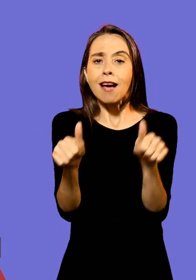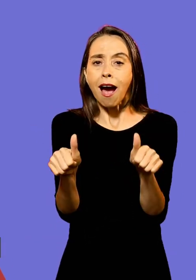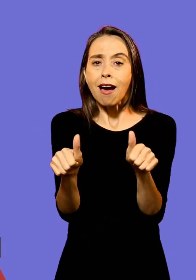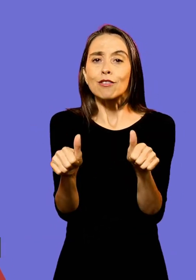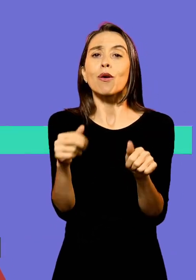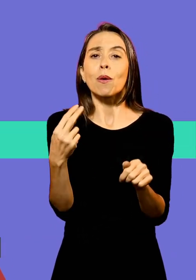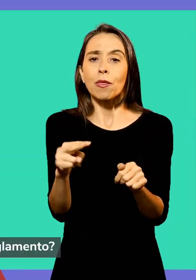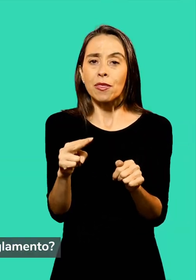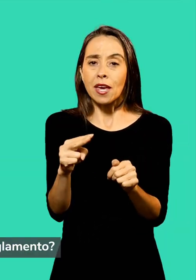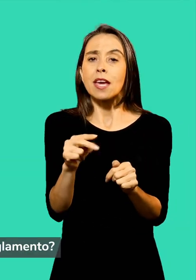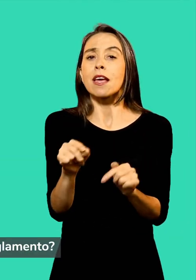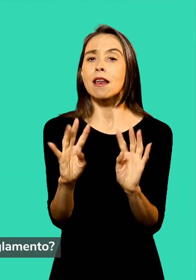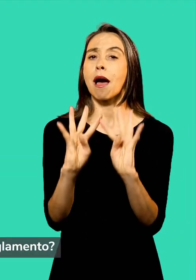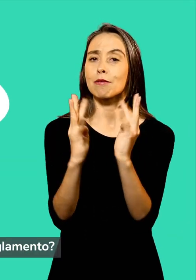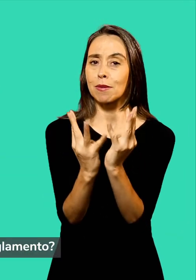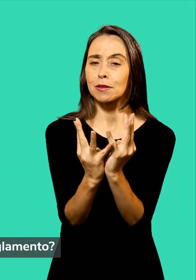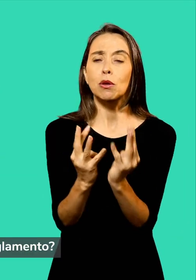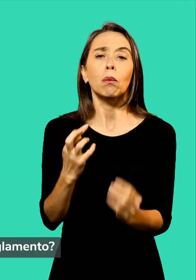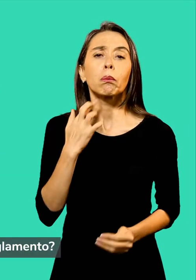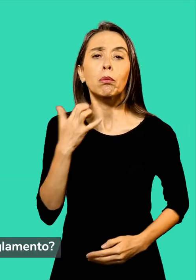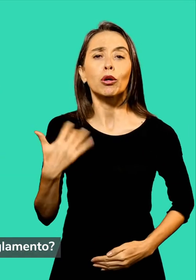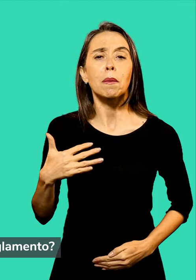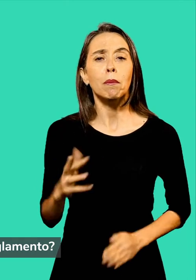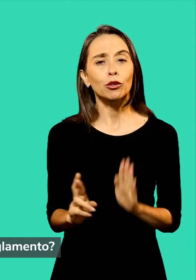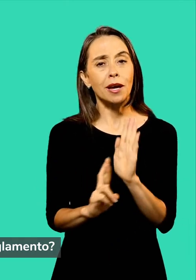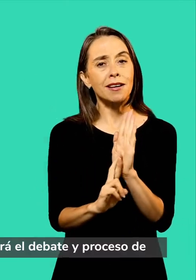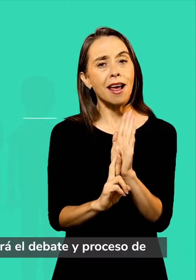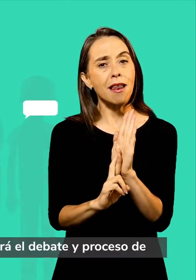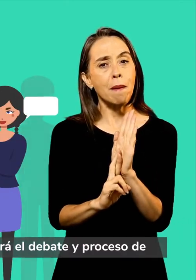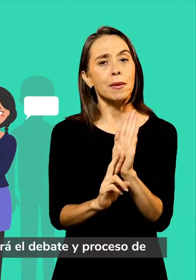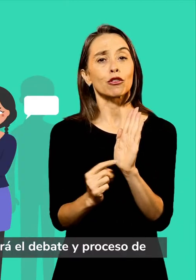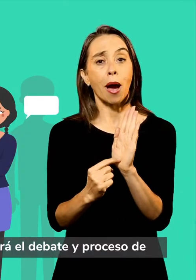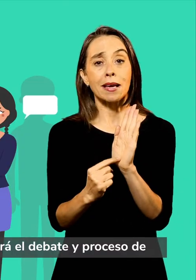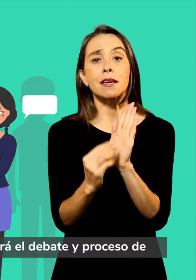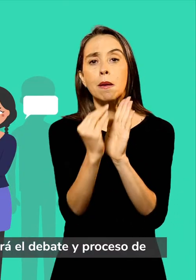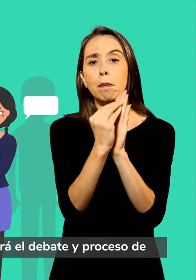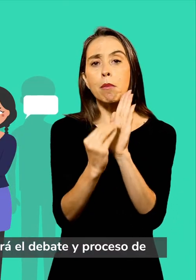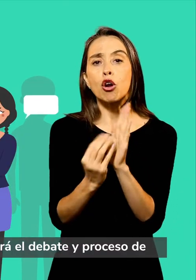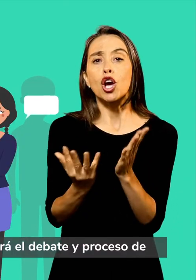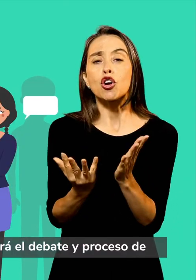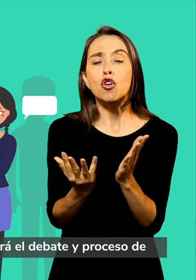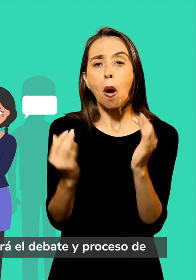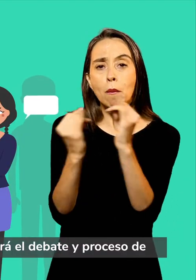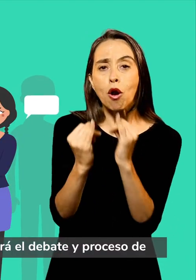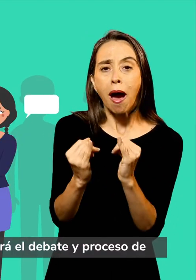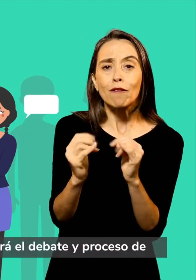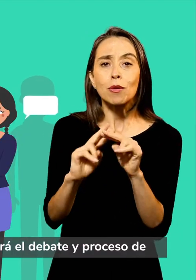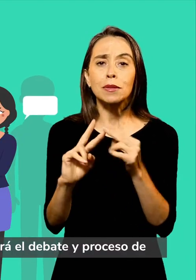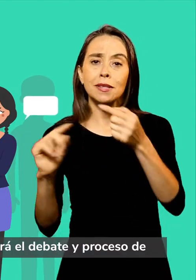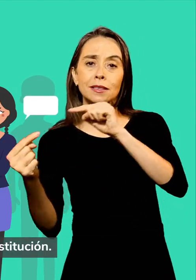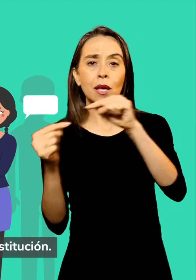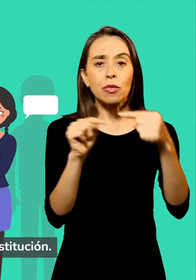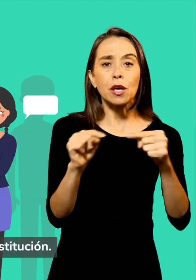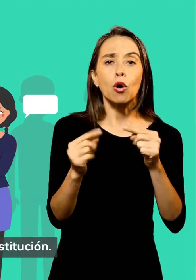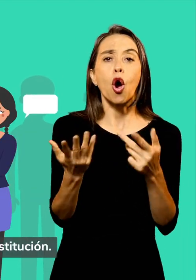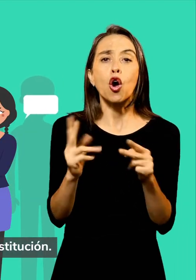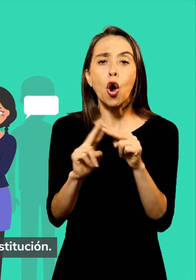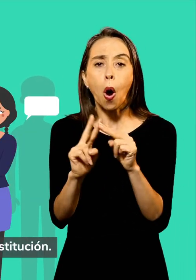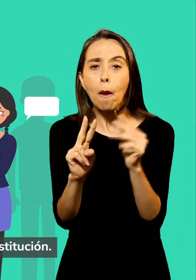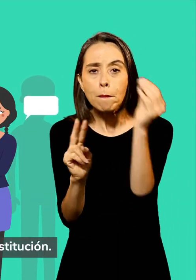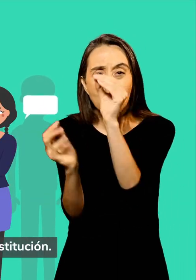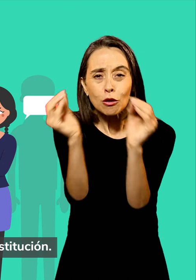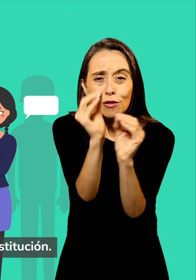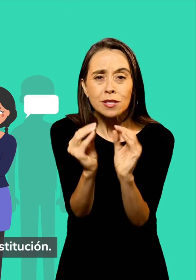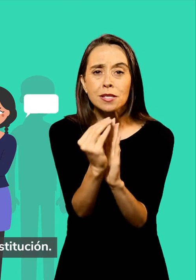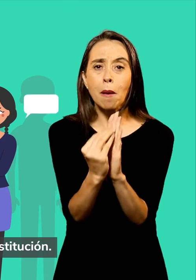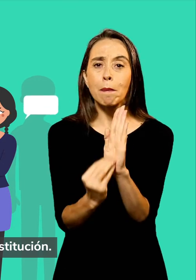Convención. ¿Por qué es importante el reglamento? Porque definirá la forma en que se desarrollará el debate y proceso de elaboración de